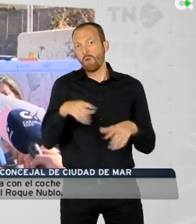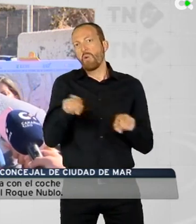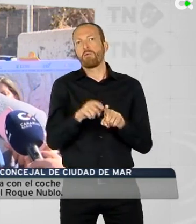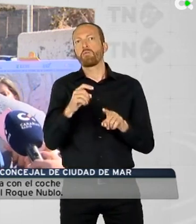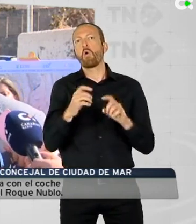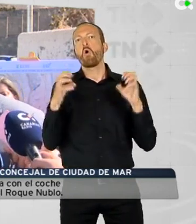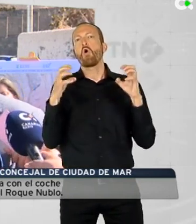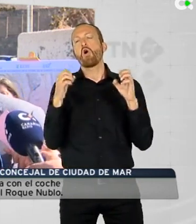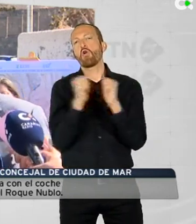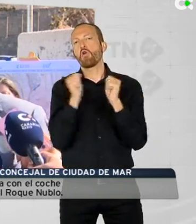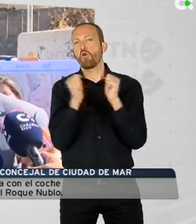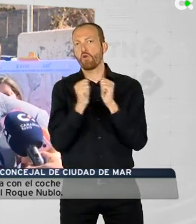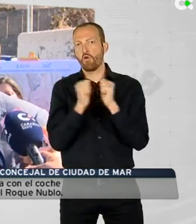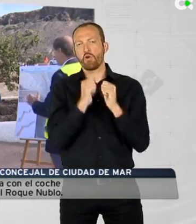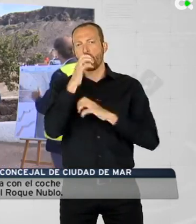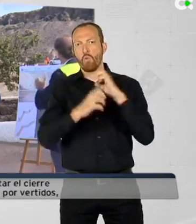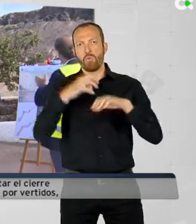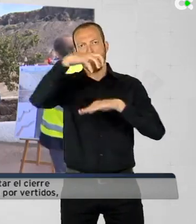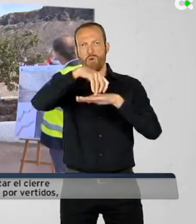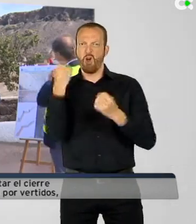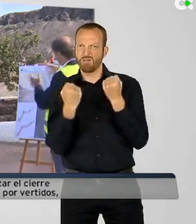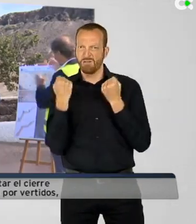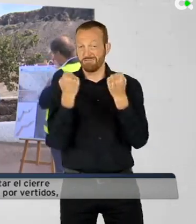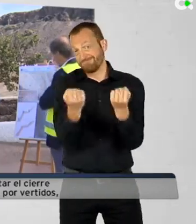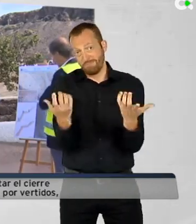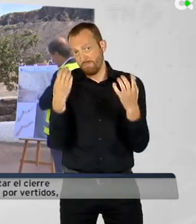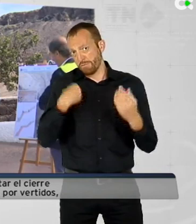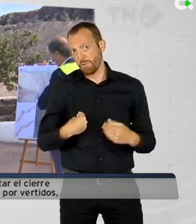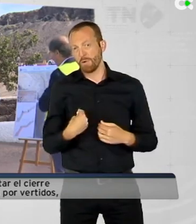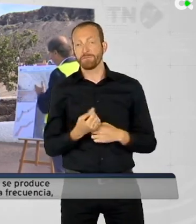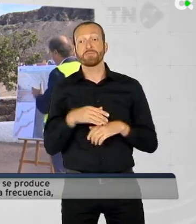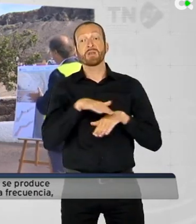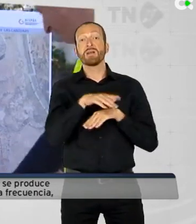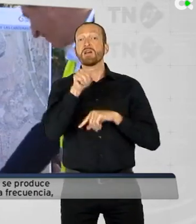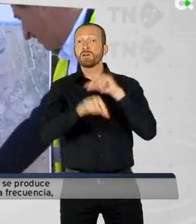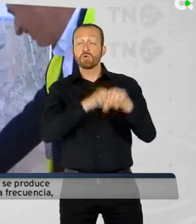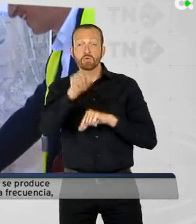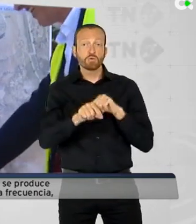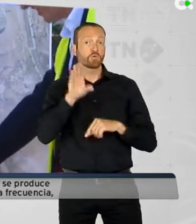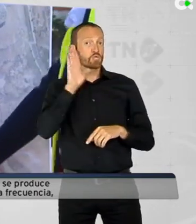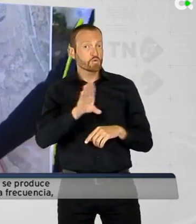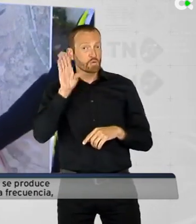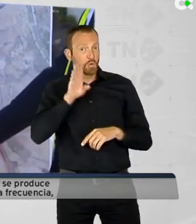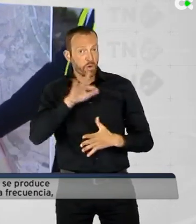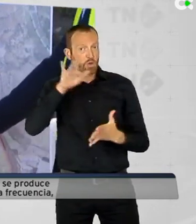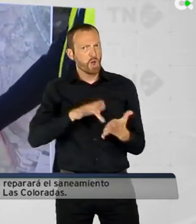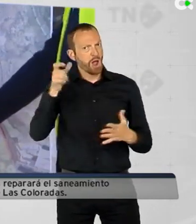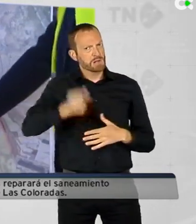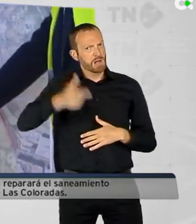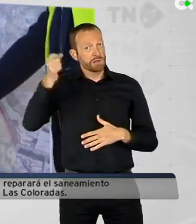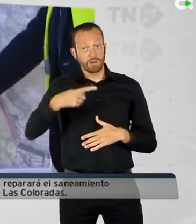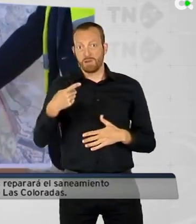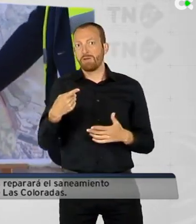coche a la base del Roque Nublo. Para evitar el cierre de la playa por vertidos, algo que se produce con cierta frecuencia,